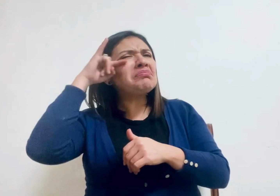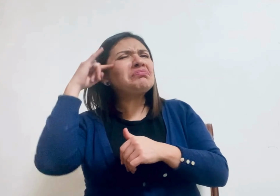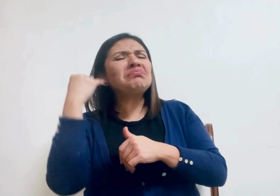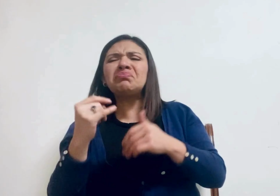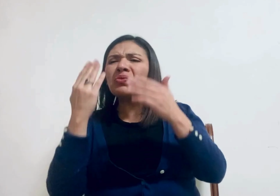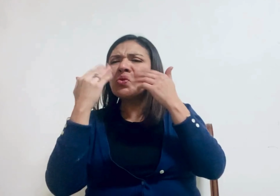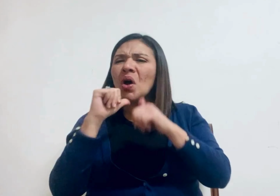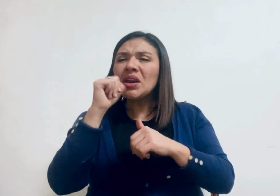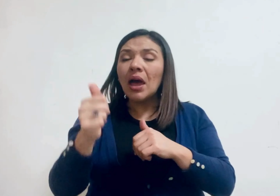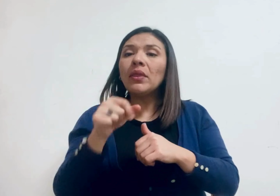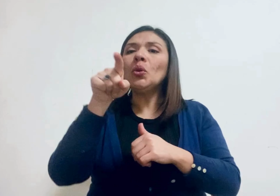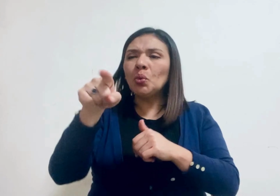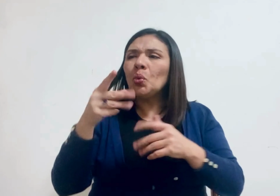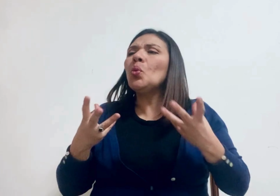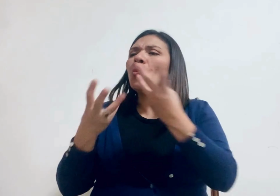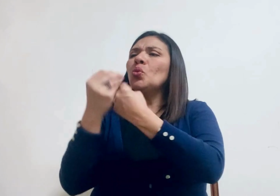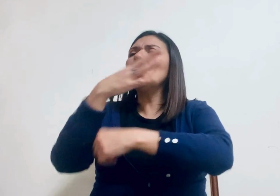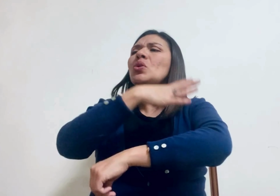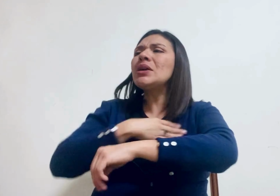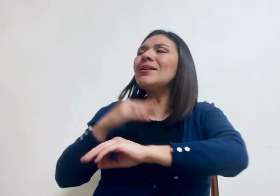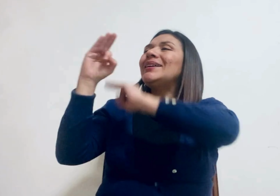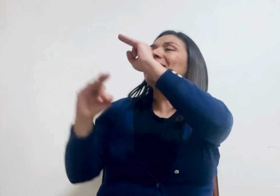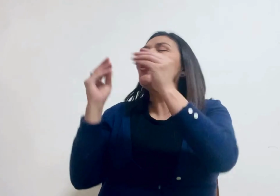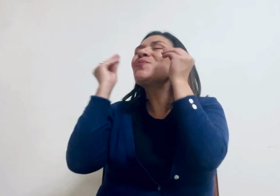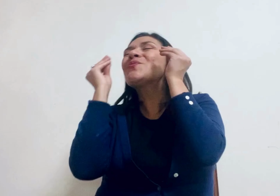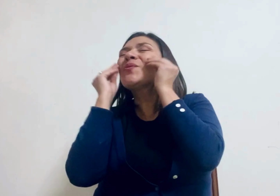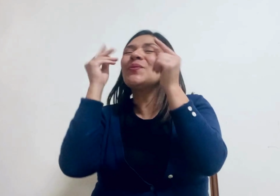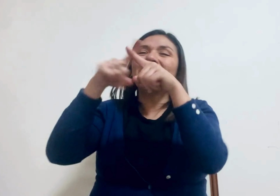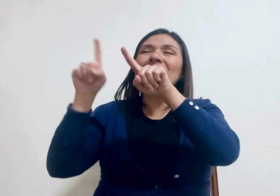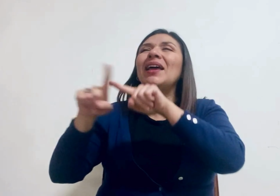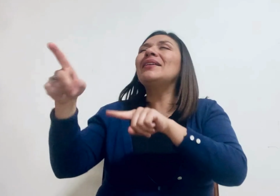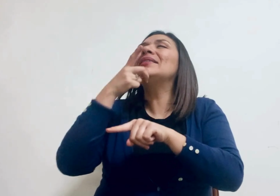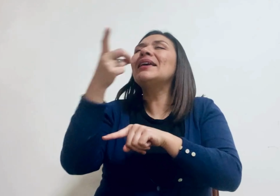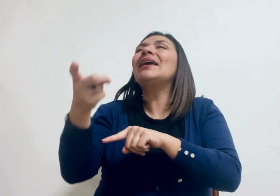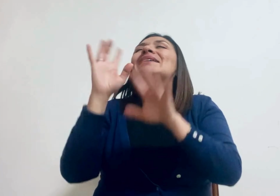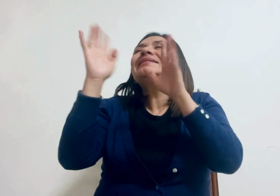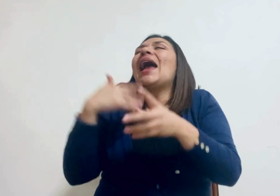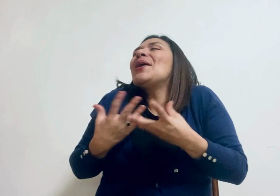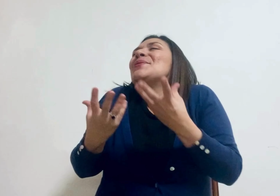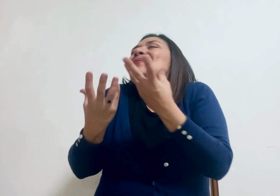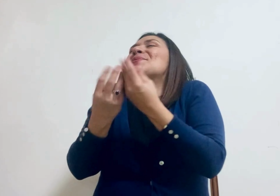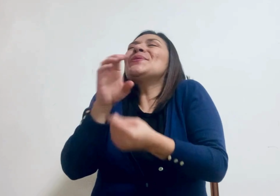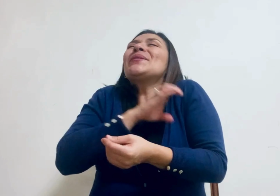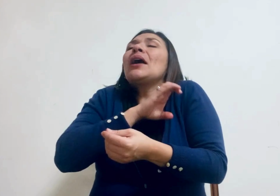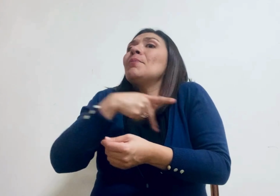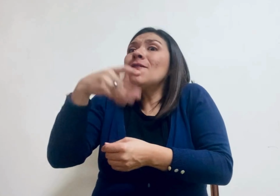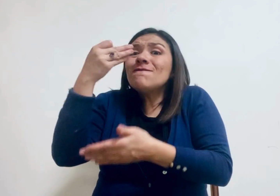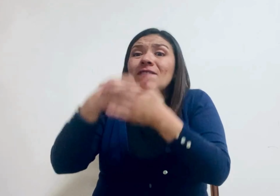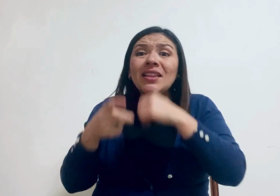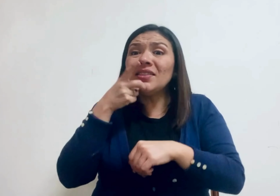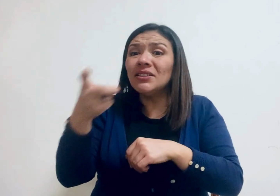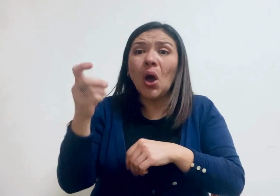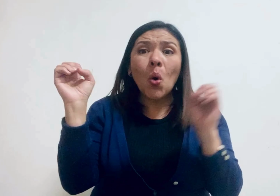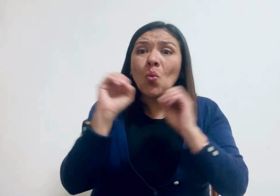fuera. Entonces, si tú tienes tu tiempo con él y estás con él y lo apapachas y para ti fue de, ay, sí, ya tuve algún ratito con él, pero no se lo dijimos y